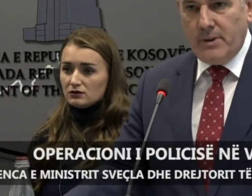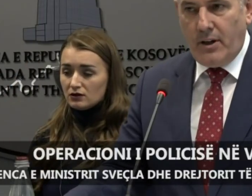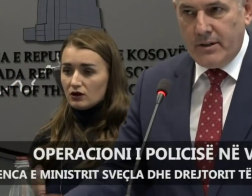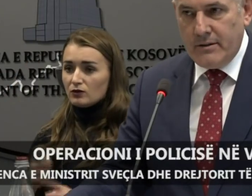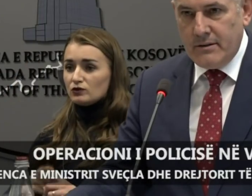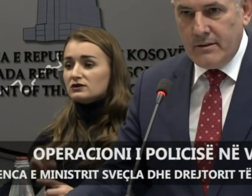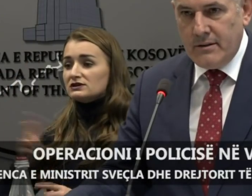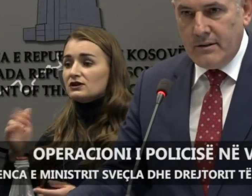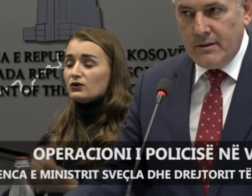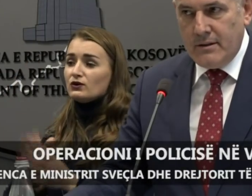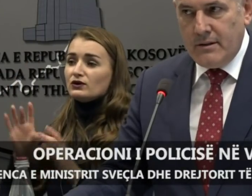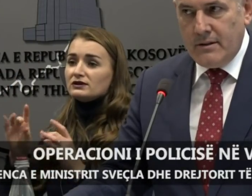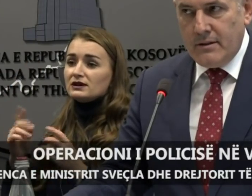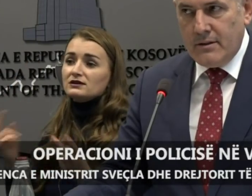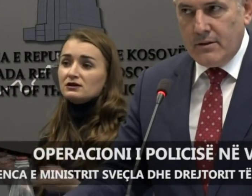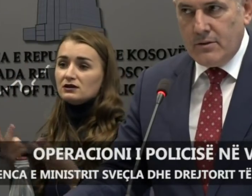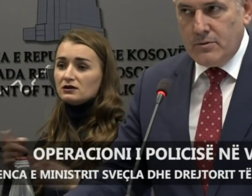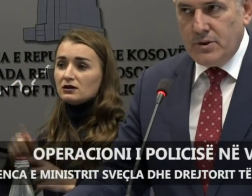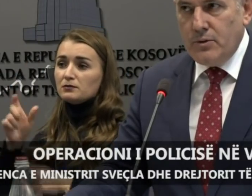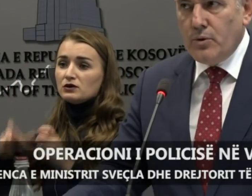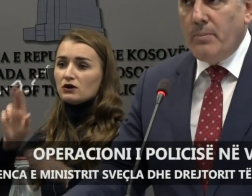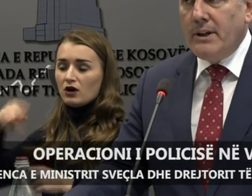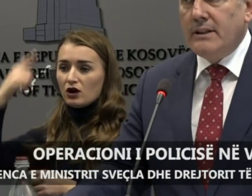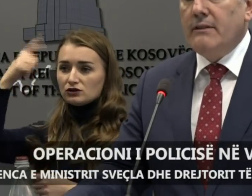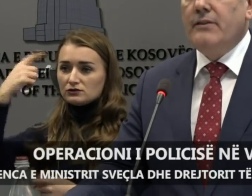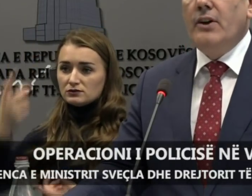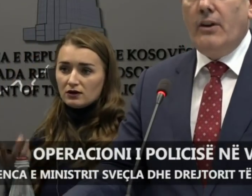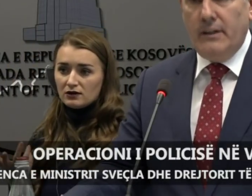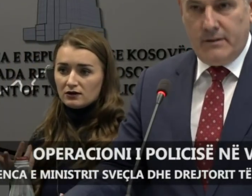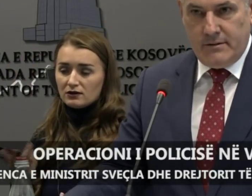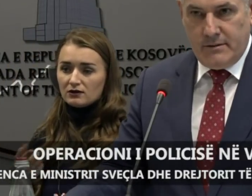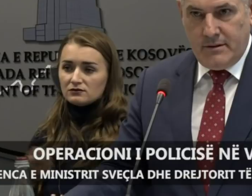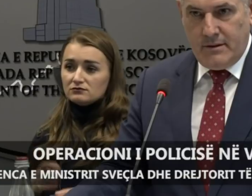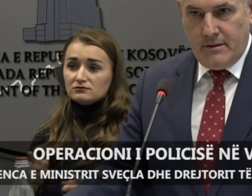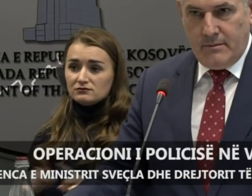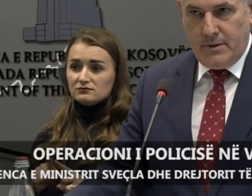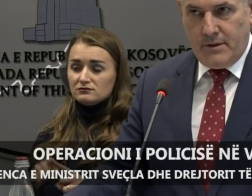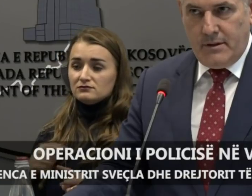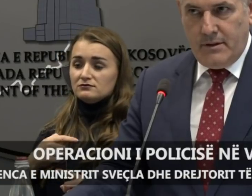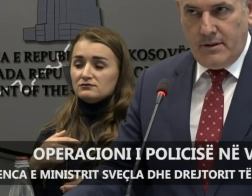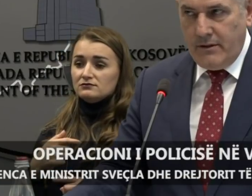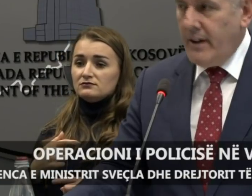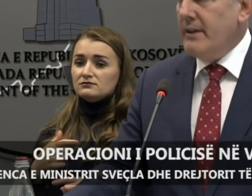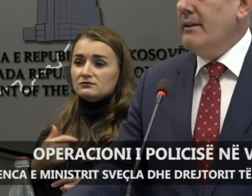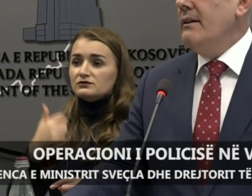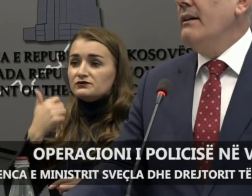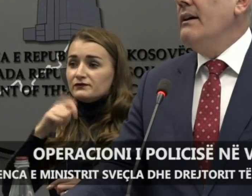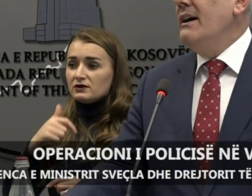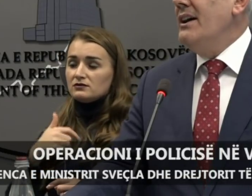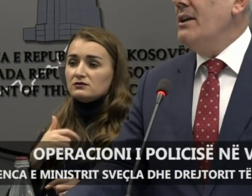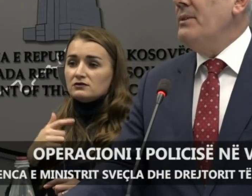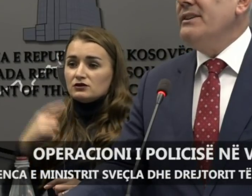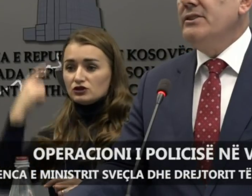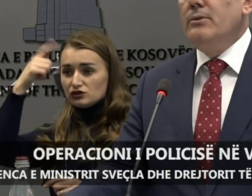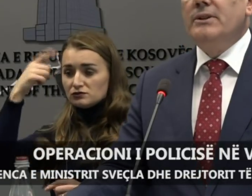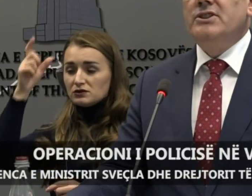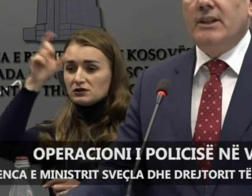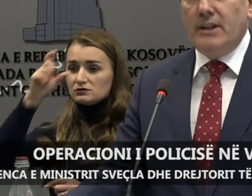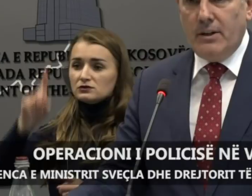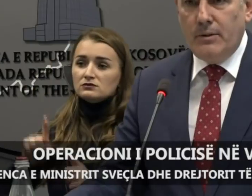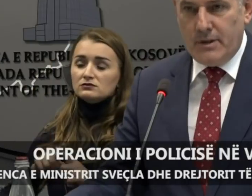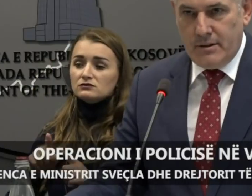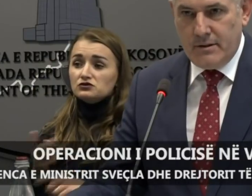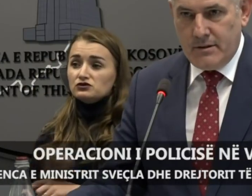janë shqiptar. Kështu që nuk bëhet fjalë për ndaj farë